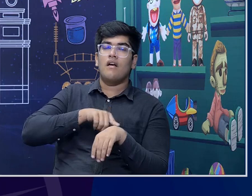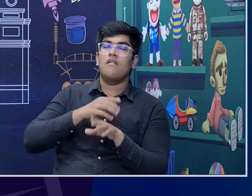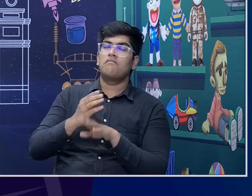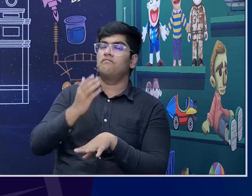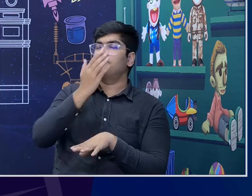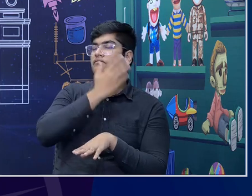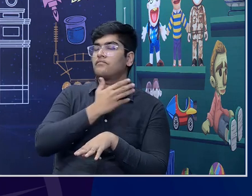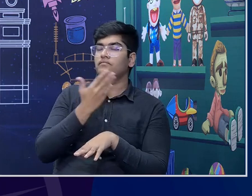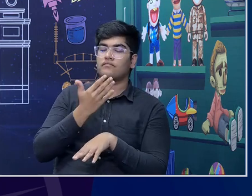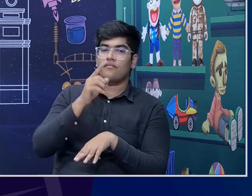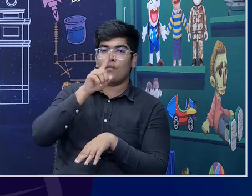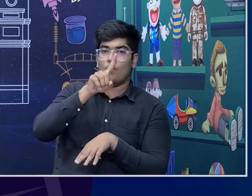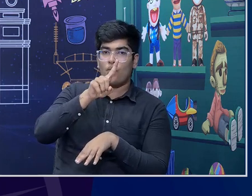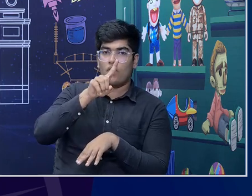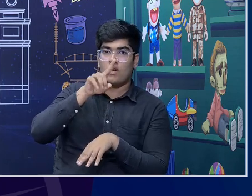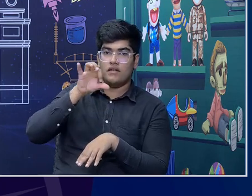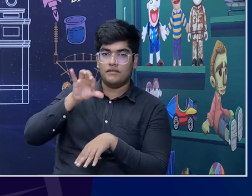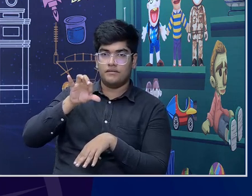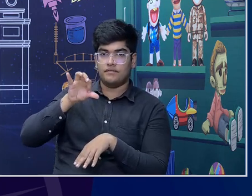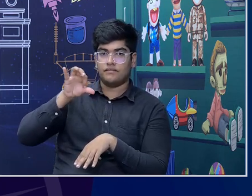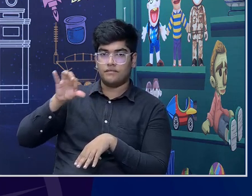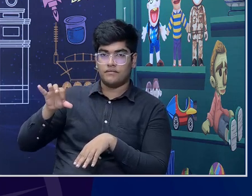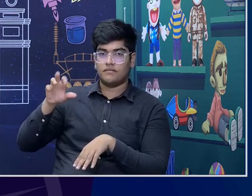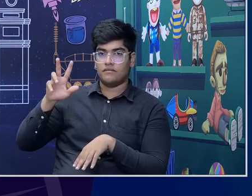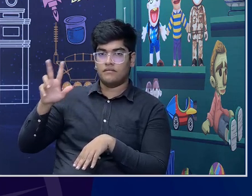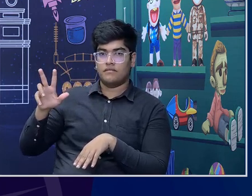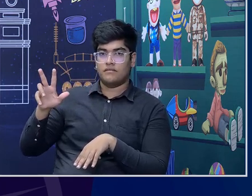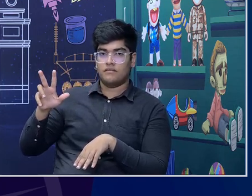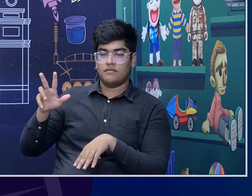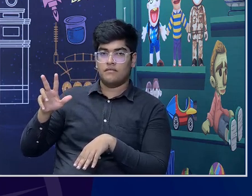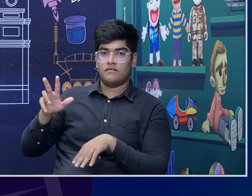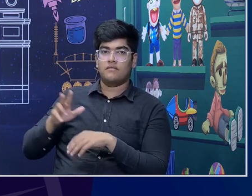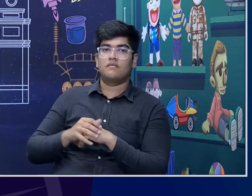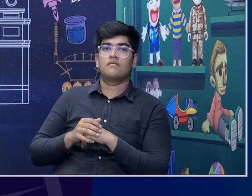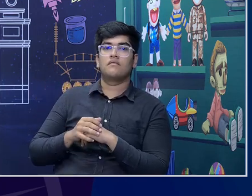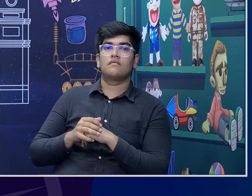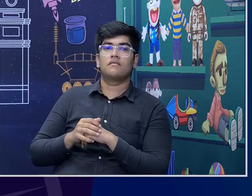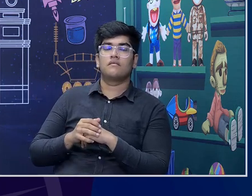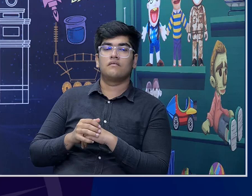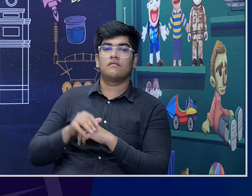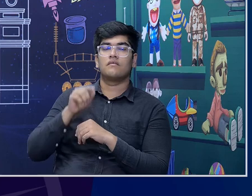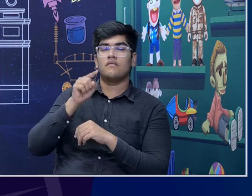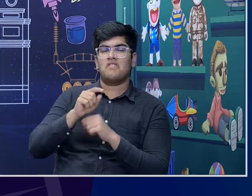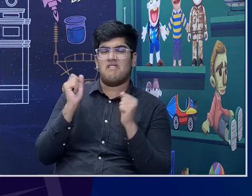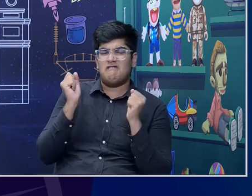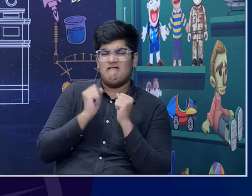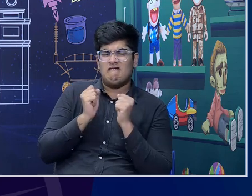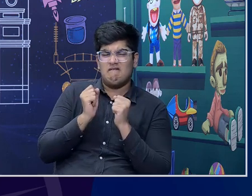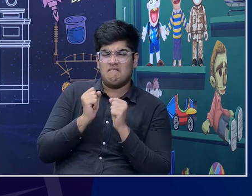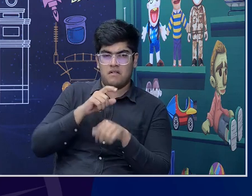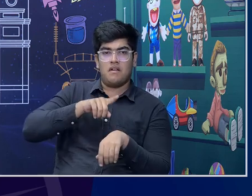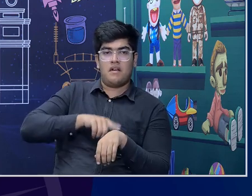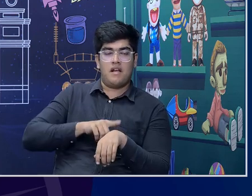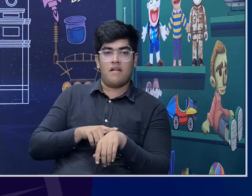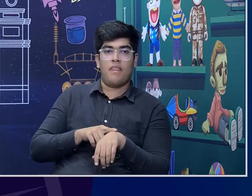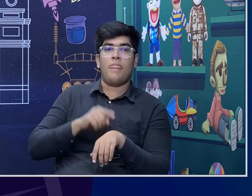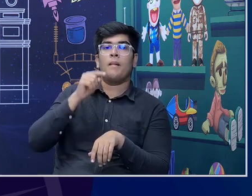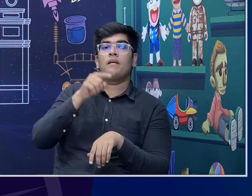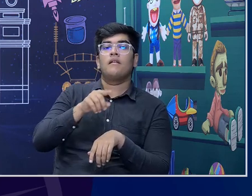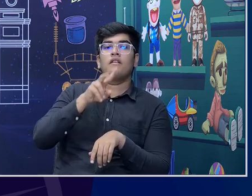जब 1998, 1998 में, सर्दियों के दिन थे, और उसमें, उसमें